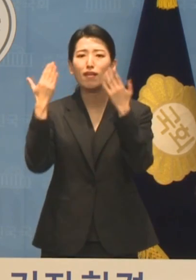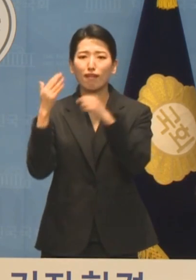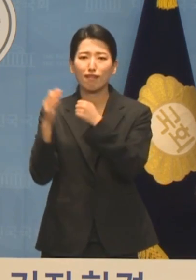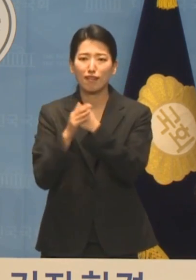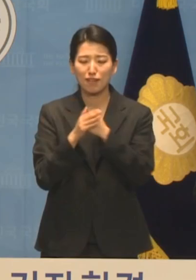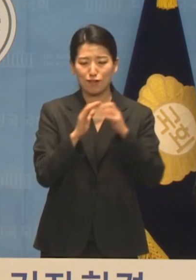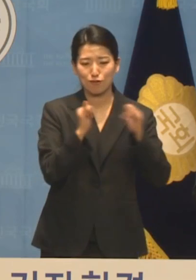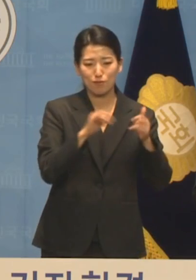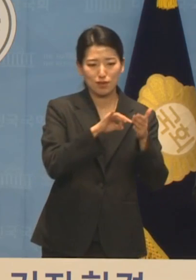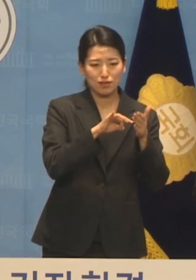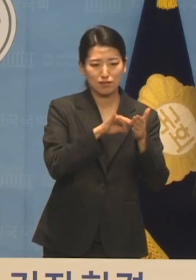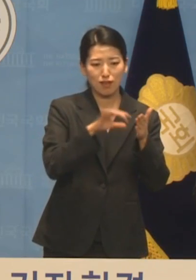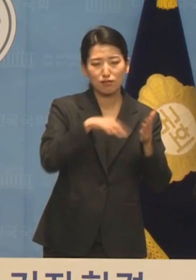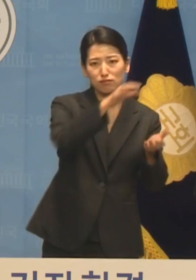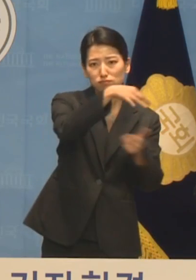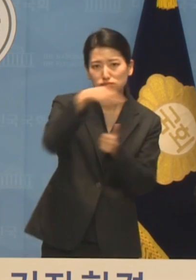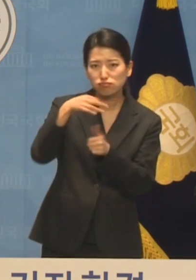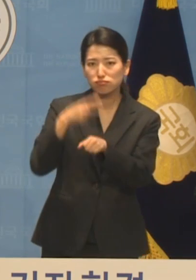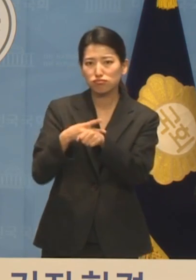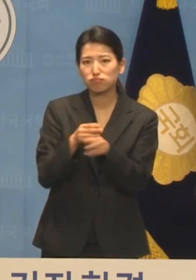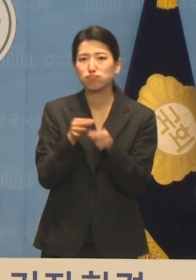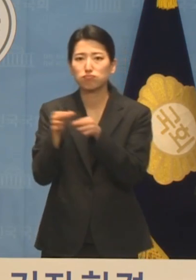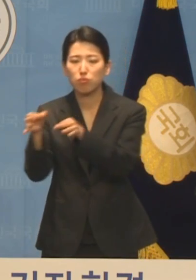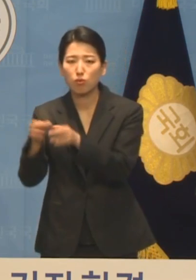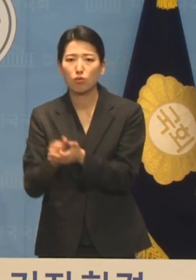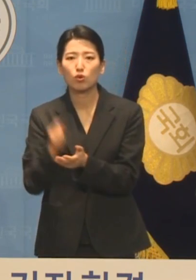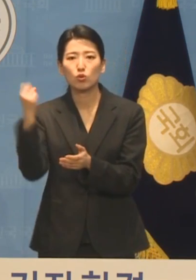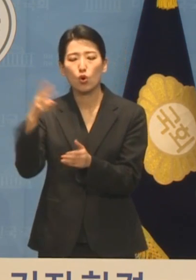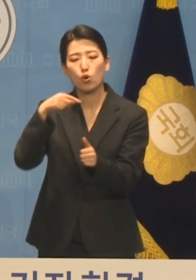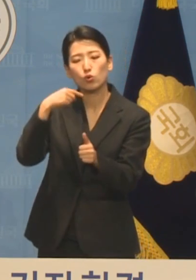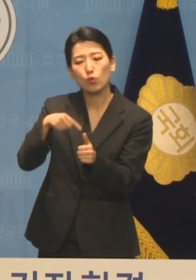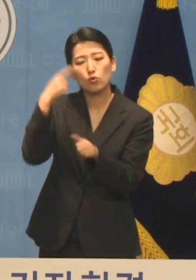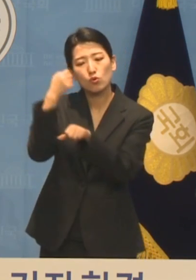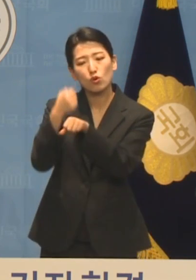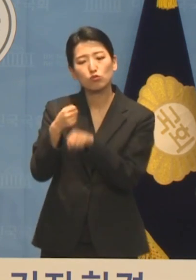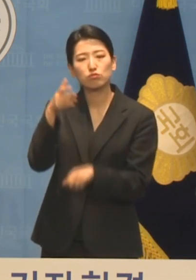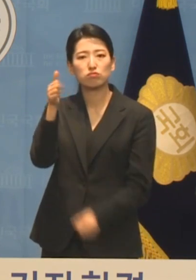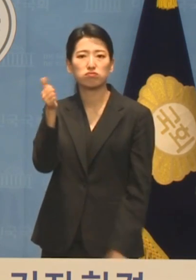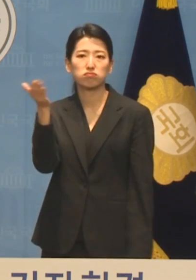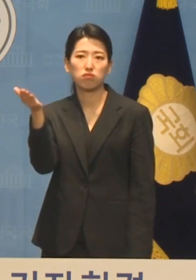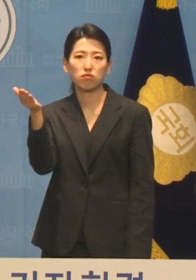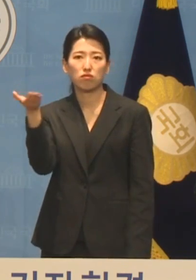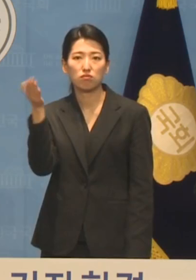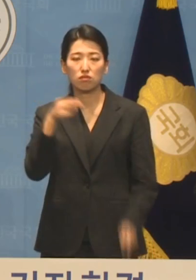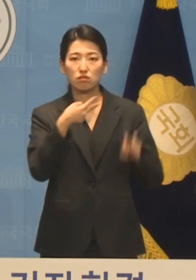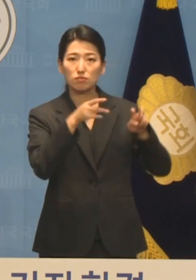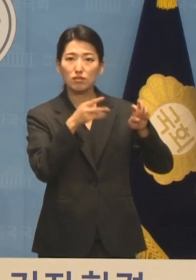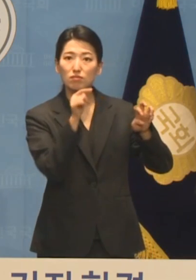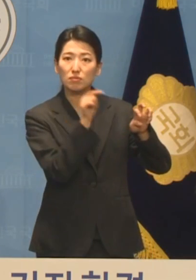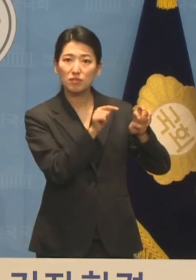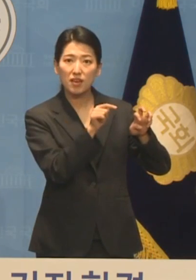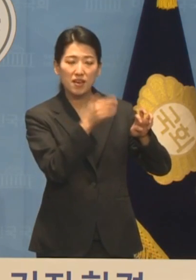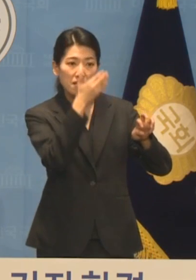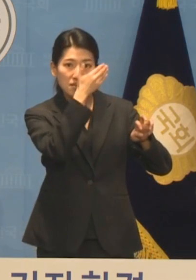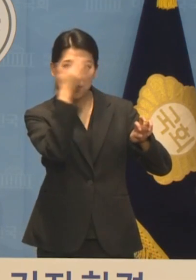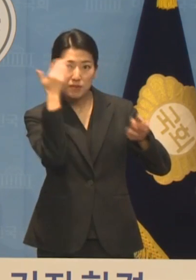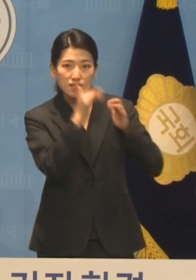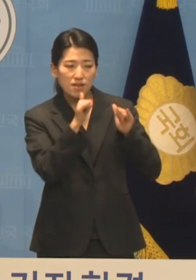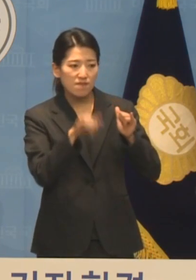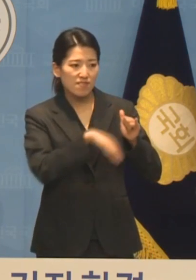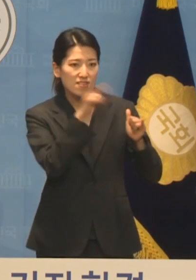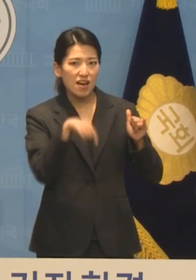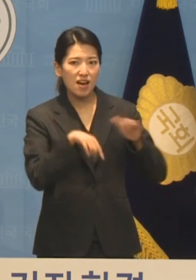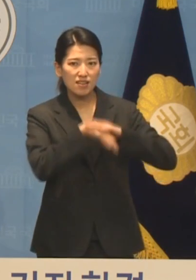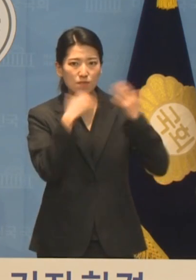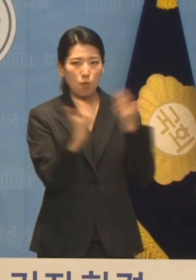또 공당의 교육연수원장을 맡으신 분이 대한민국의 미래를 말라비틀어지게 만들고